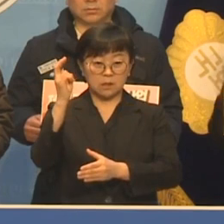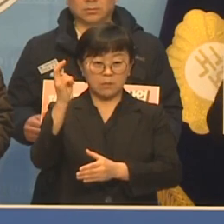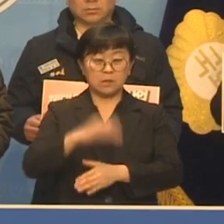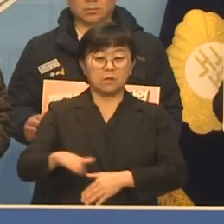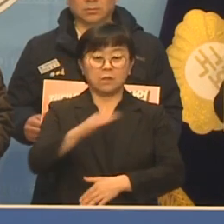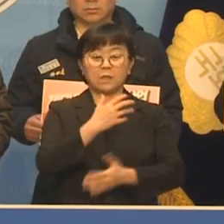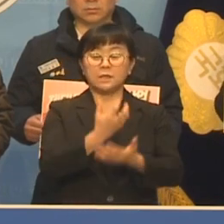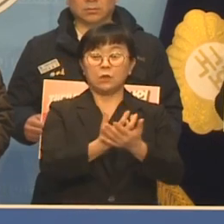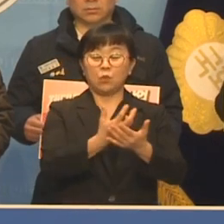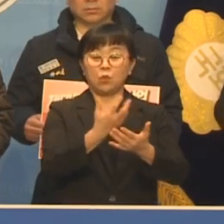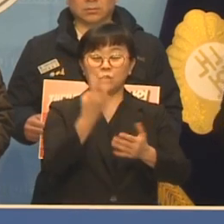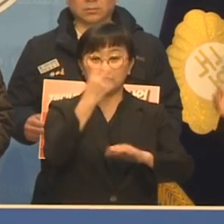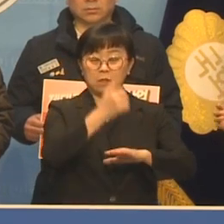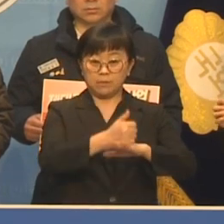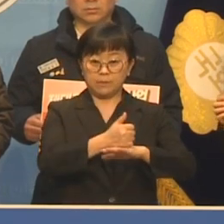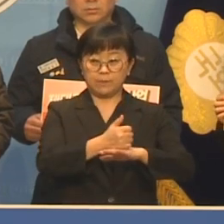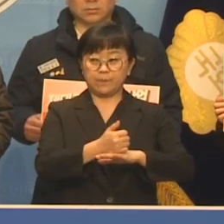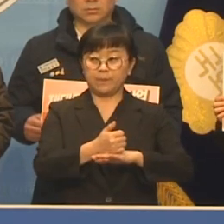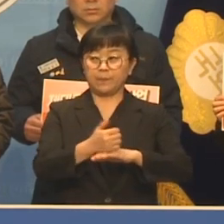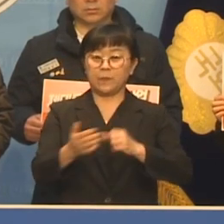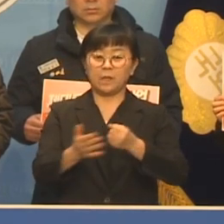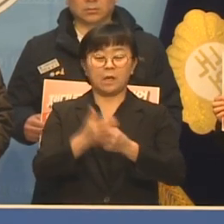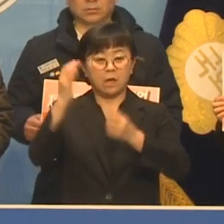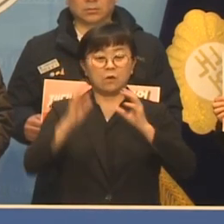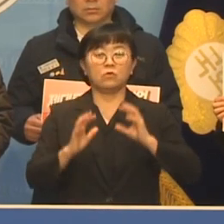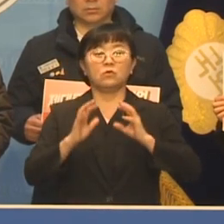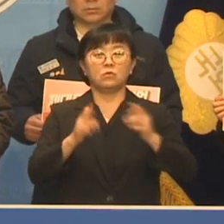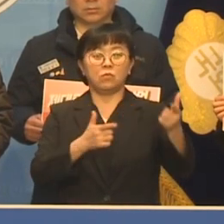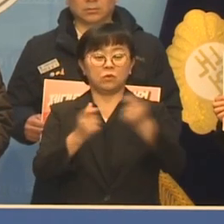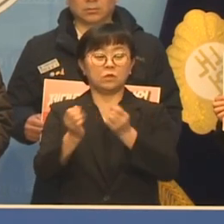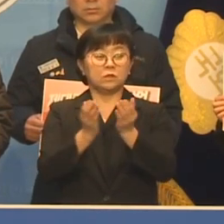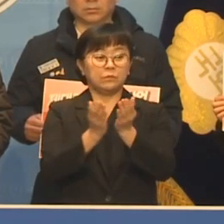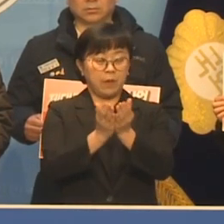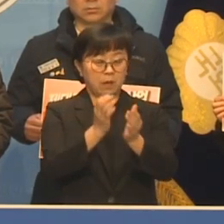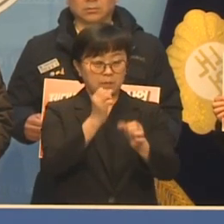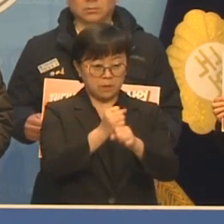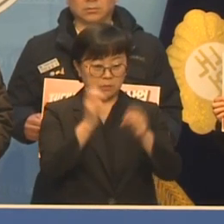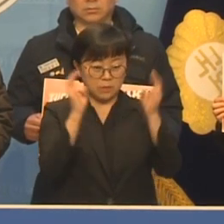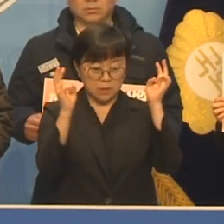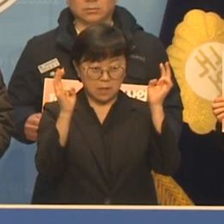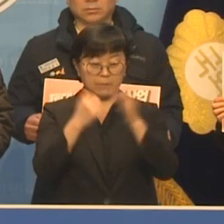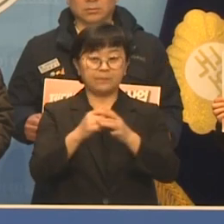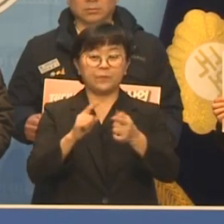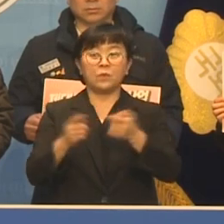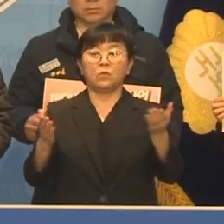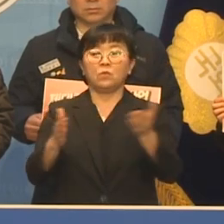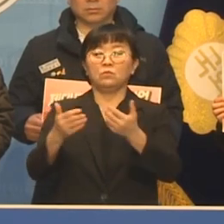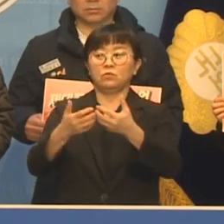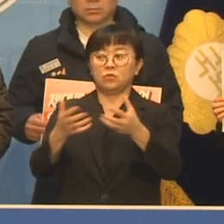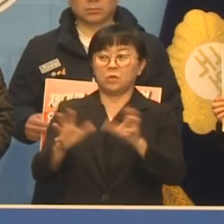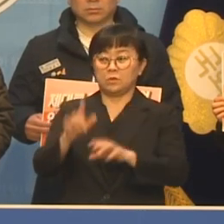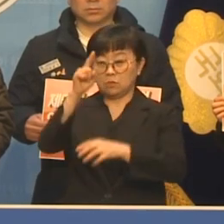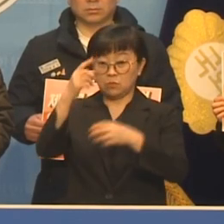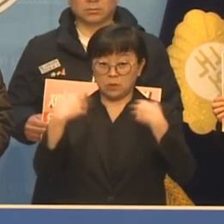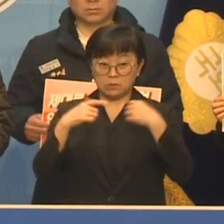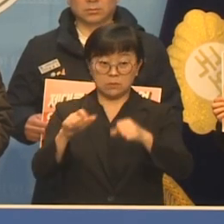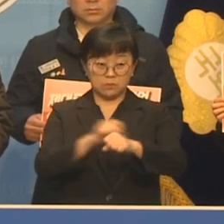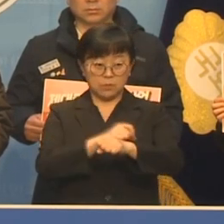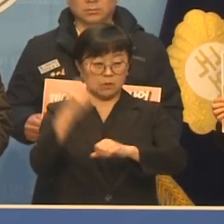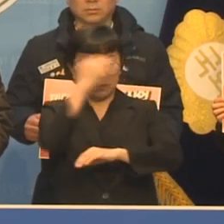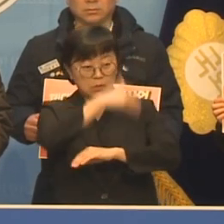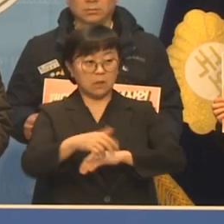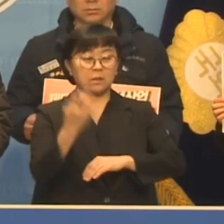지금까지 통계가 그랬고요. 그래서 대한민국 모든 조선소를 대상으로 노동부가 정부가 특별